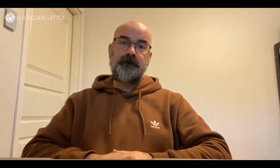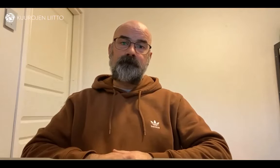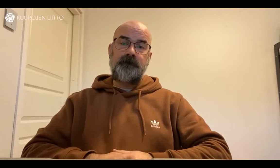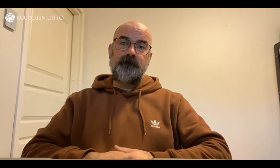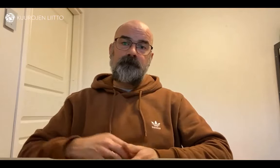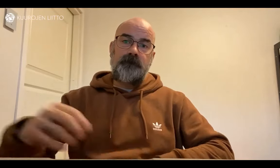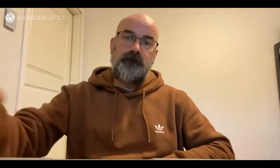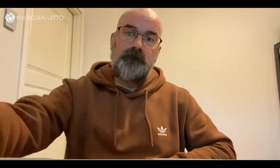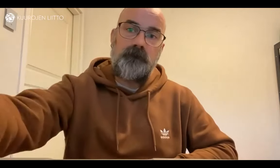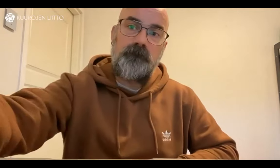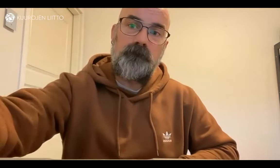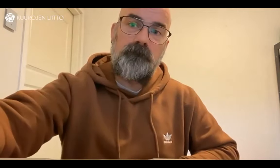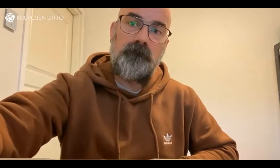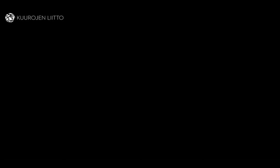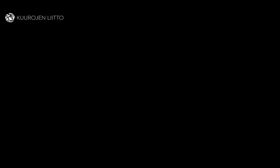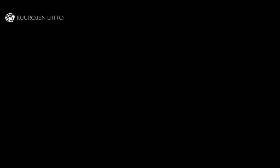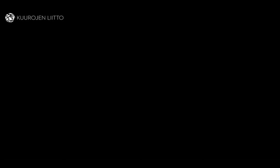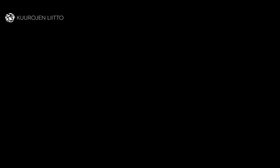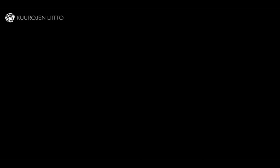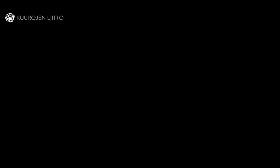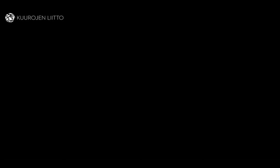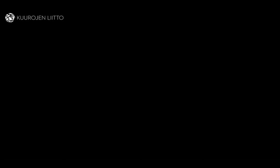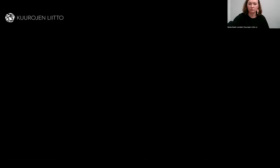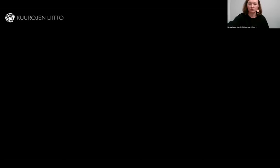Toivottavasti palvelu saa jatkoa.